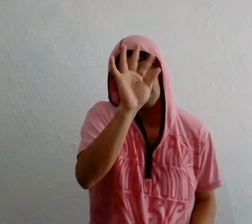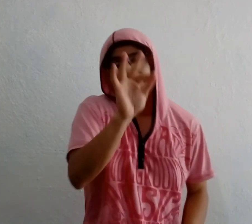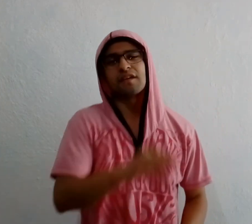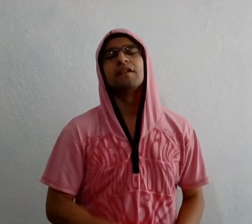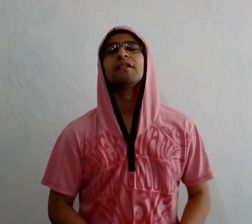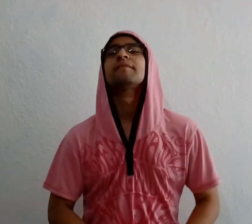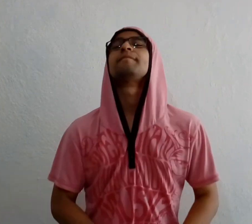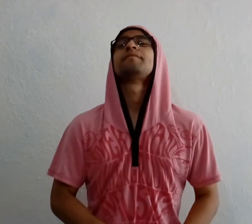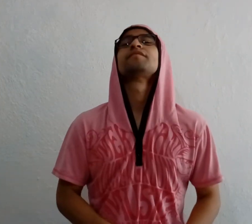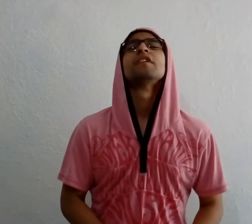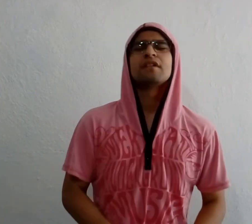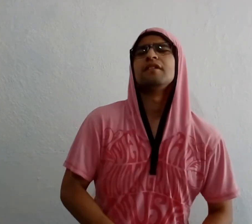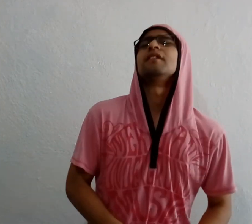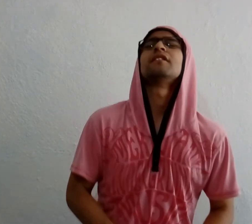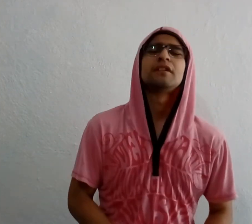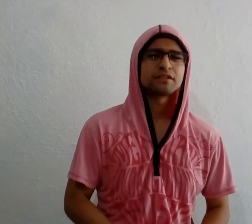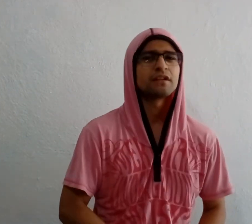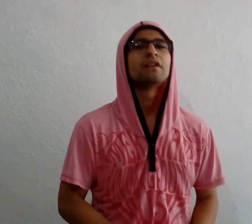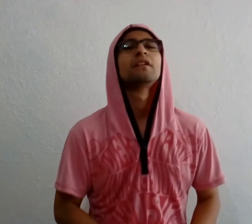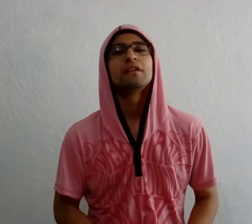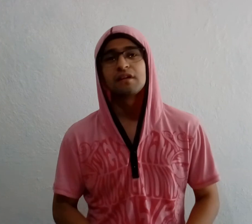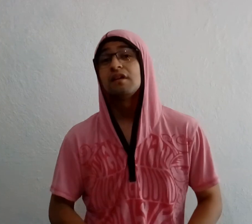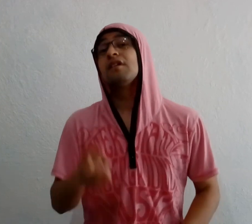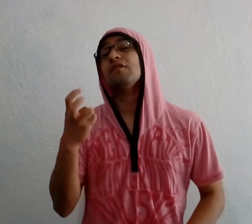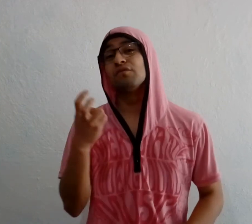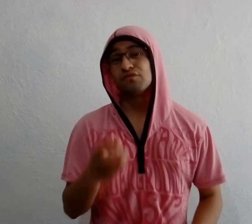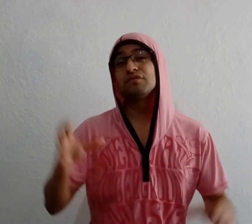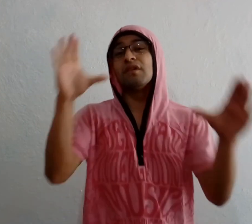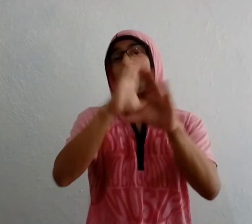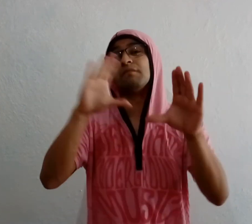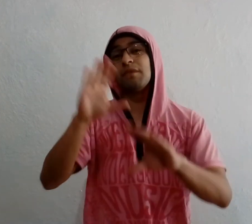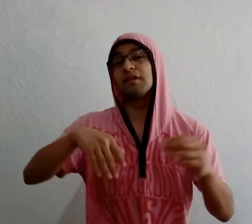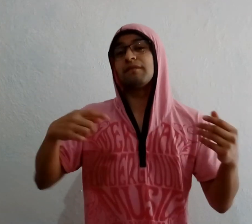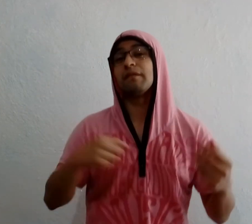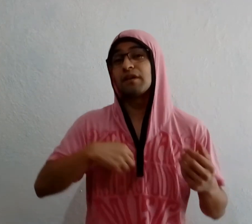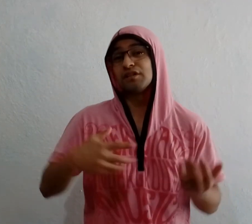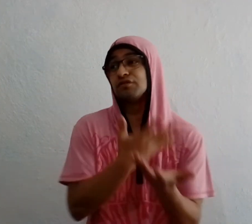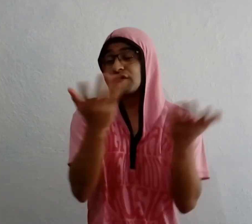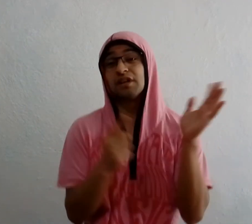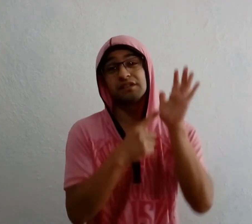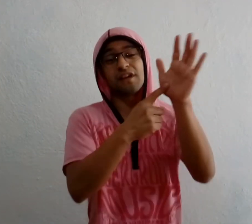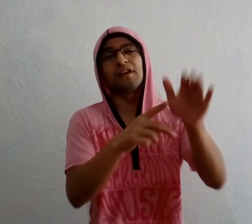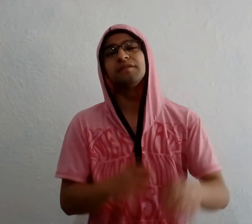60-40. Hey, yo, Kardec. Una bomba de fabricación casera.